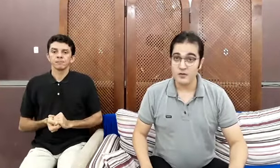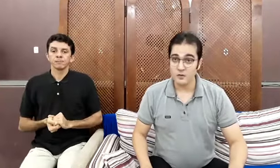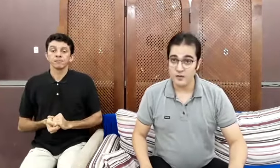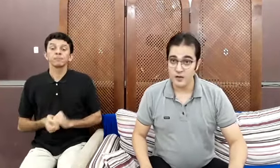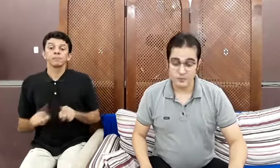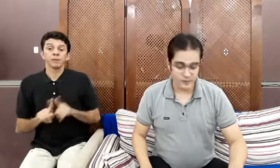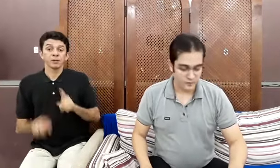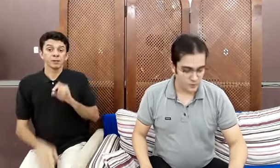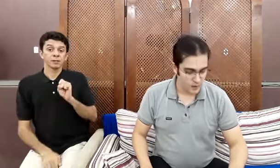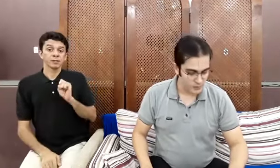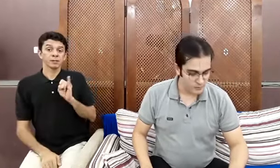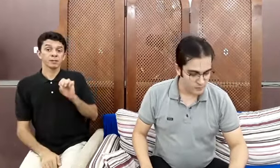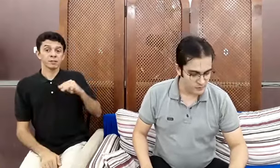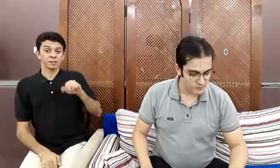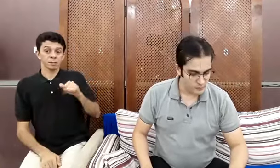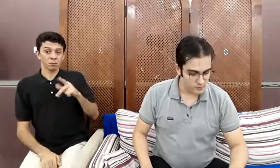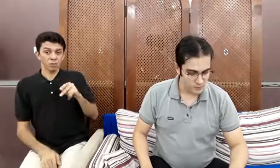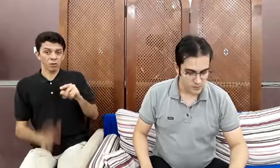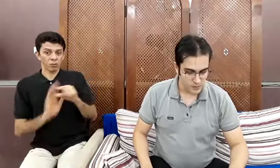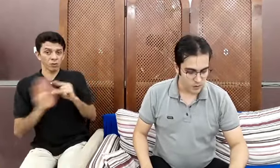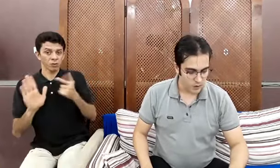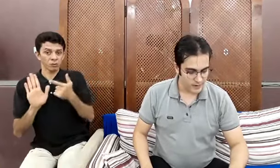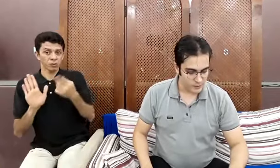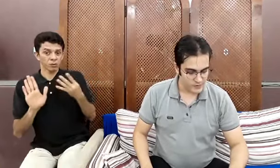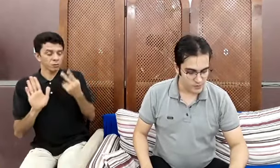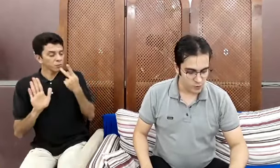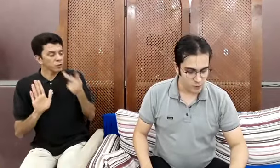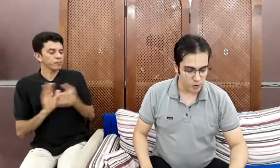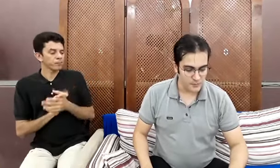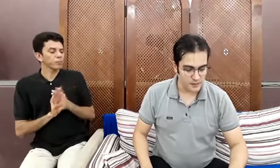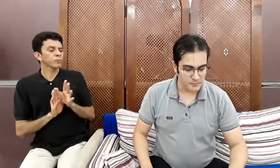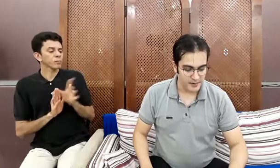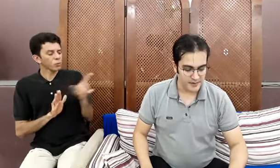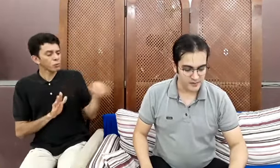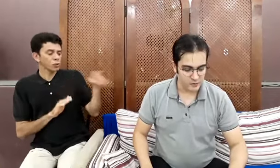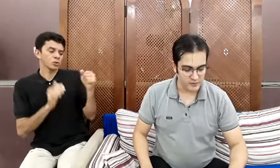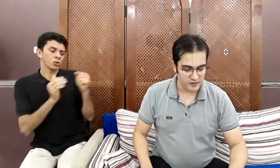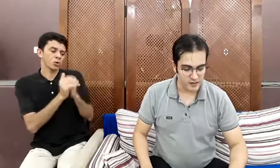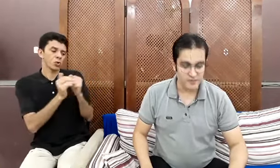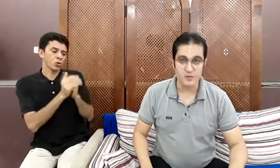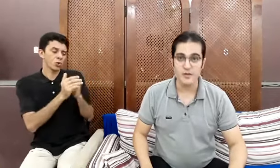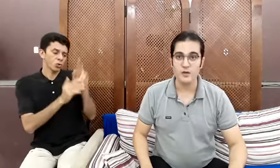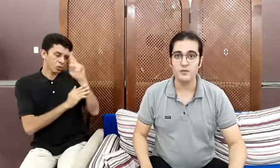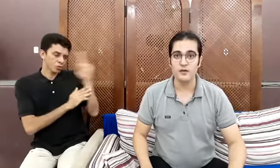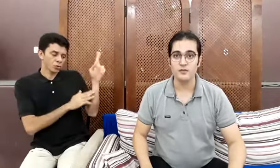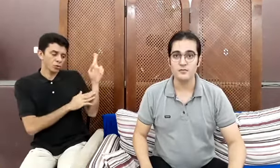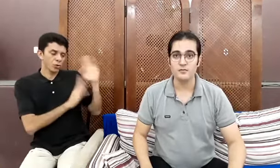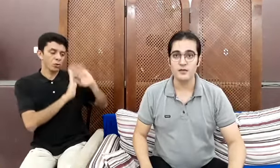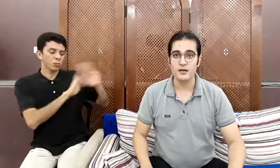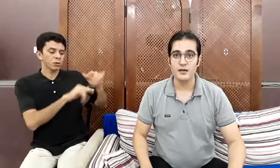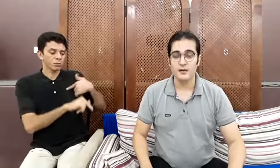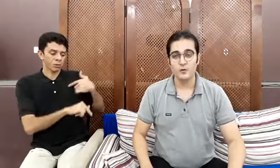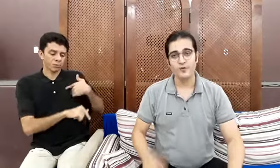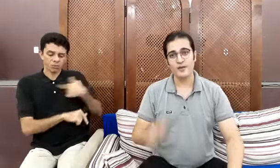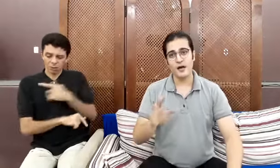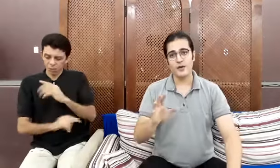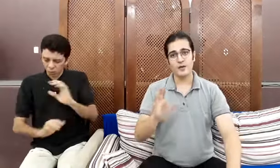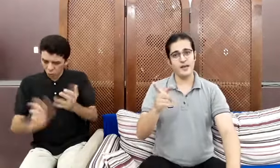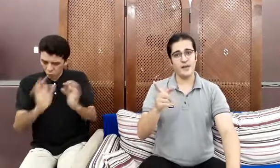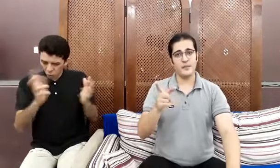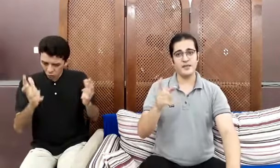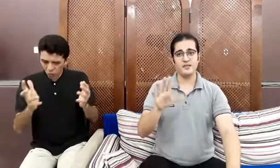Simão diz o seguinte no verso 24, Simão exclamou: orem ao Senhor por mim, para que essas coisas terríveis não me aconteçam. No